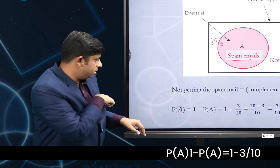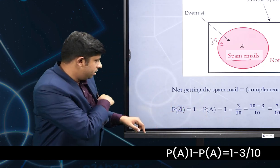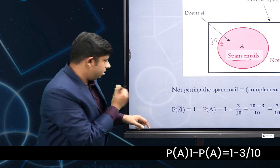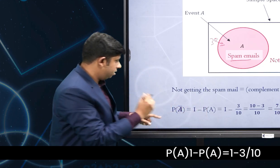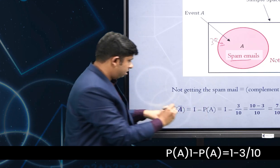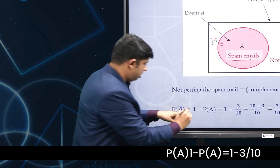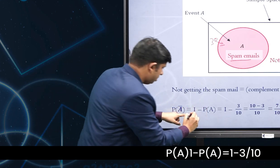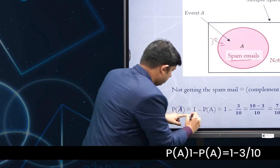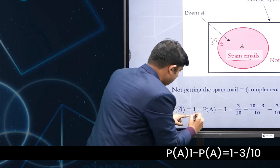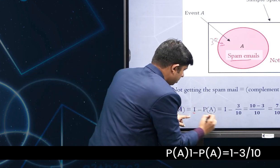3/10.